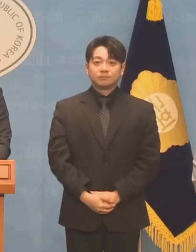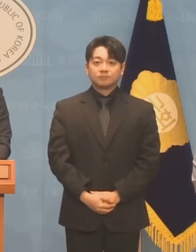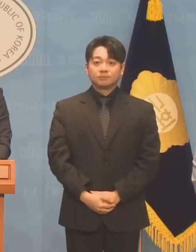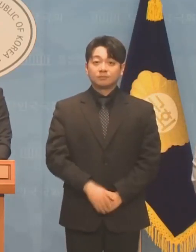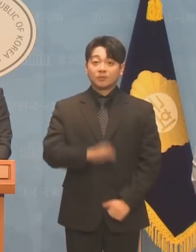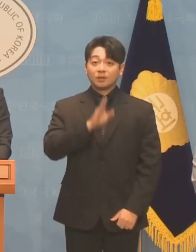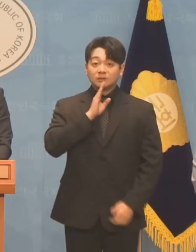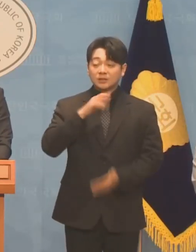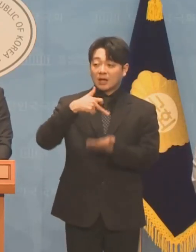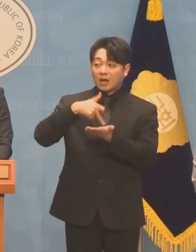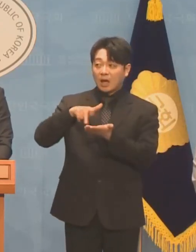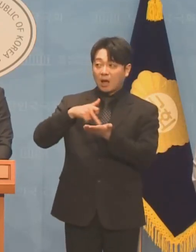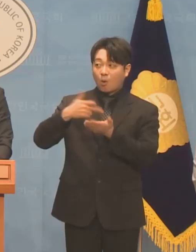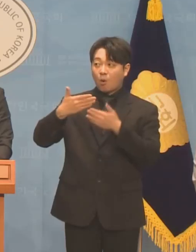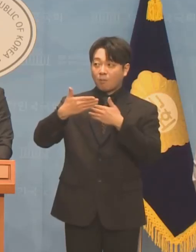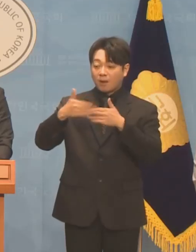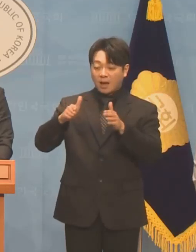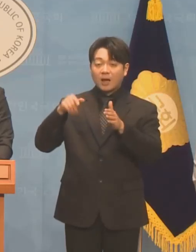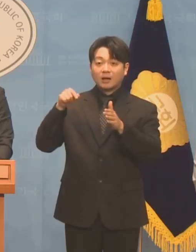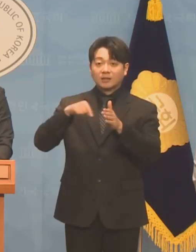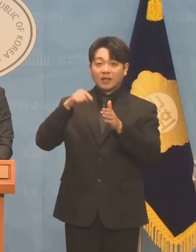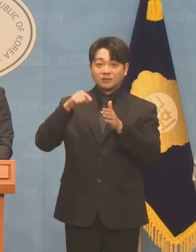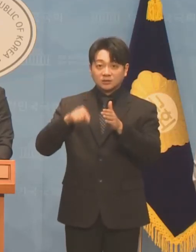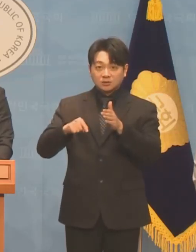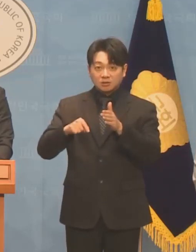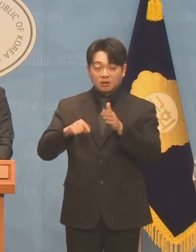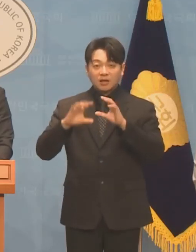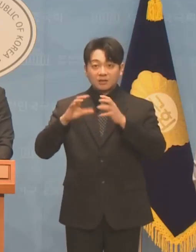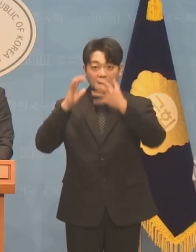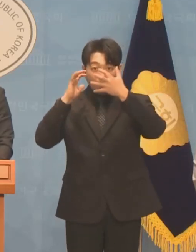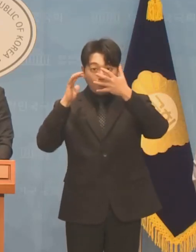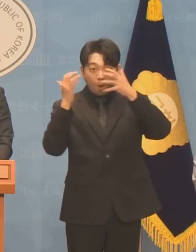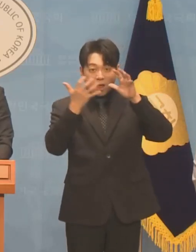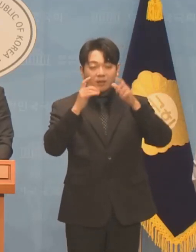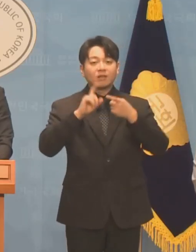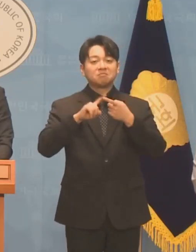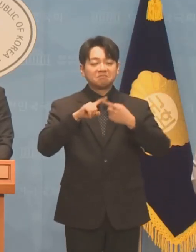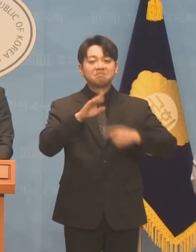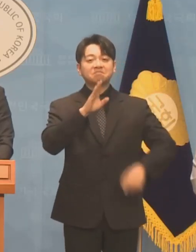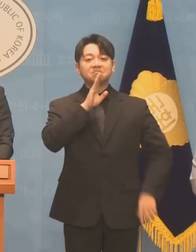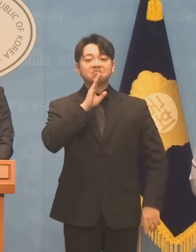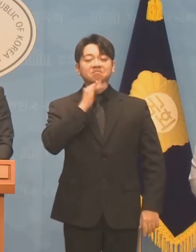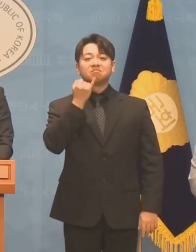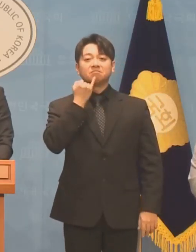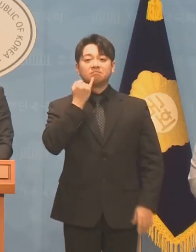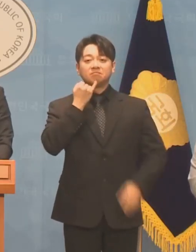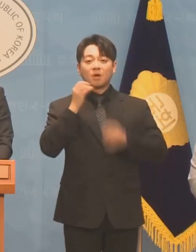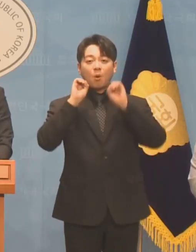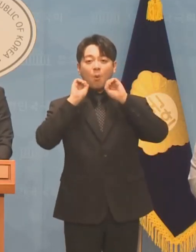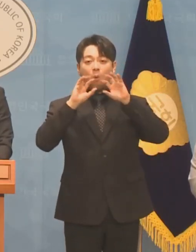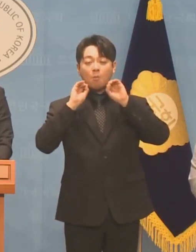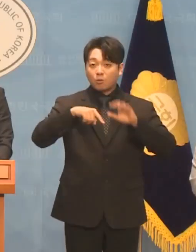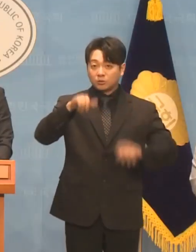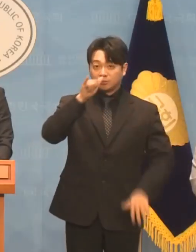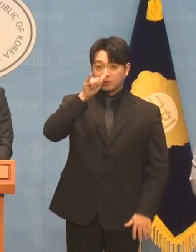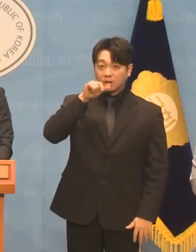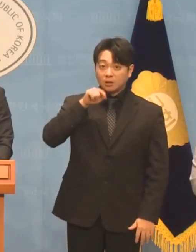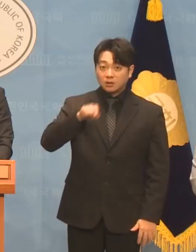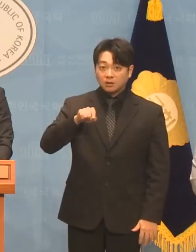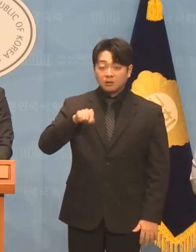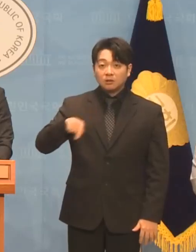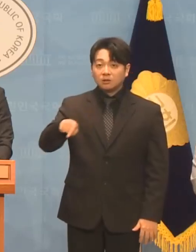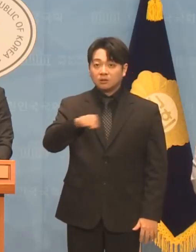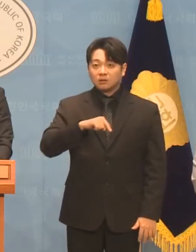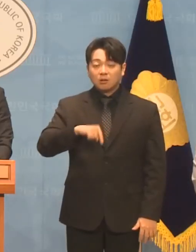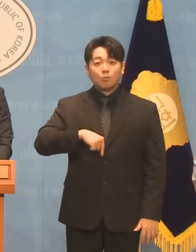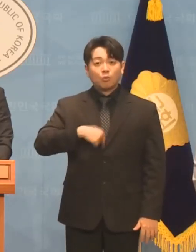카카오톡 단체방을 통해 내란 선전 행위가 버젓이 이루어지고 있습니다. 이들은 자신이 범죄를 저지르는지도